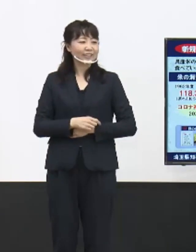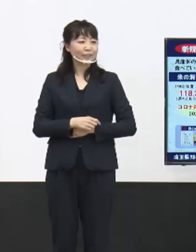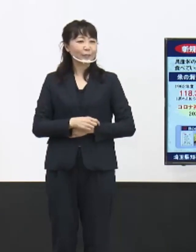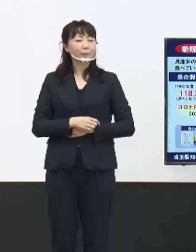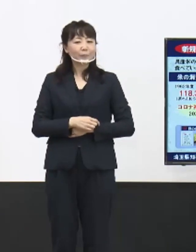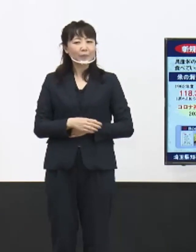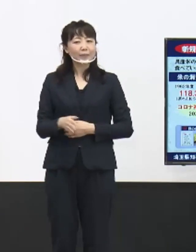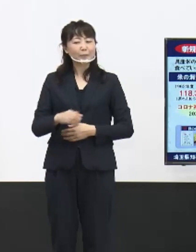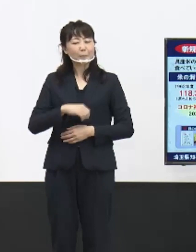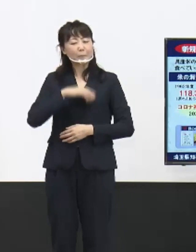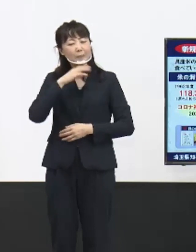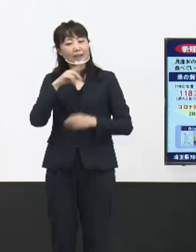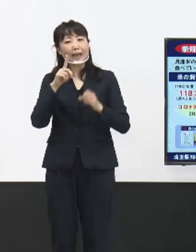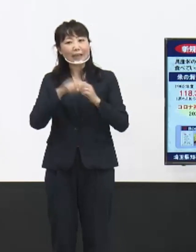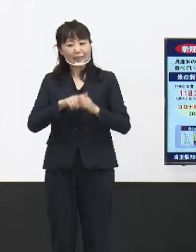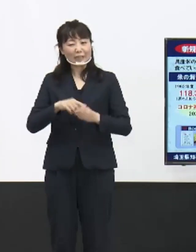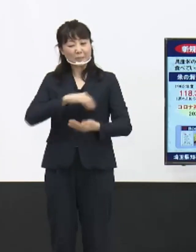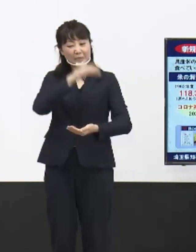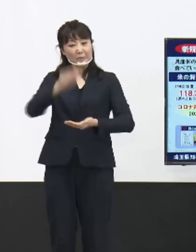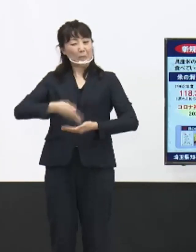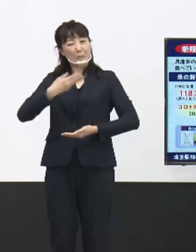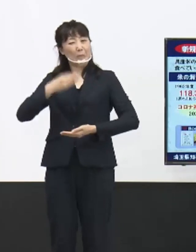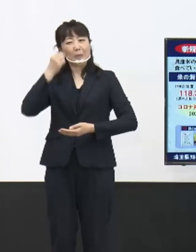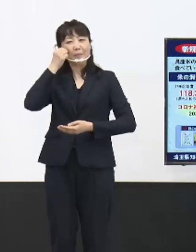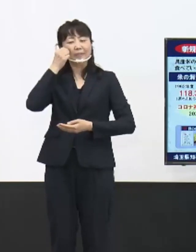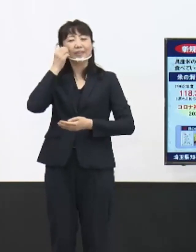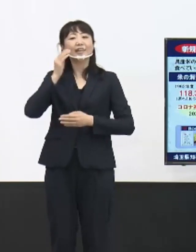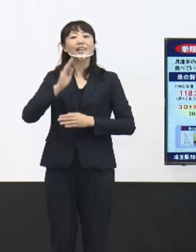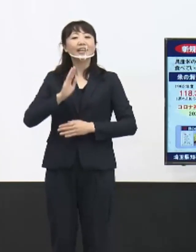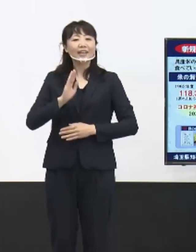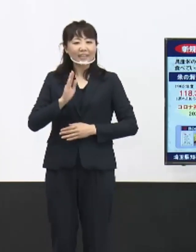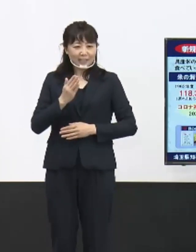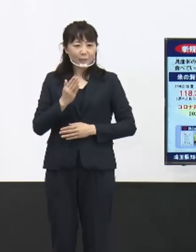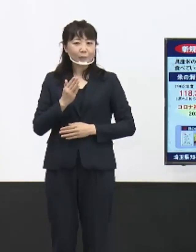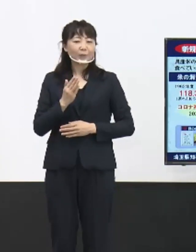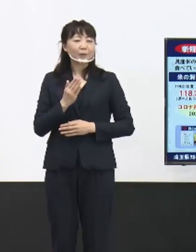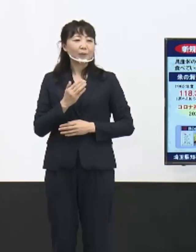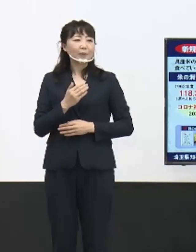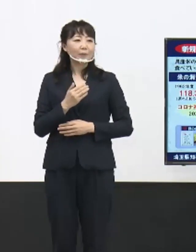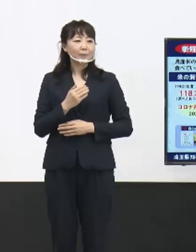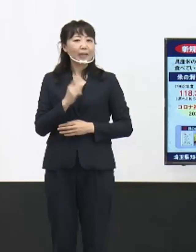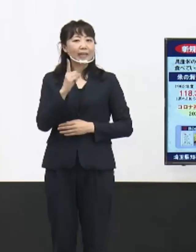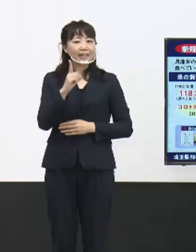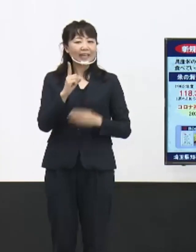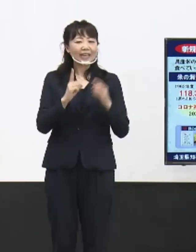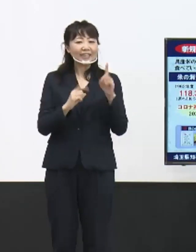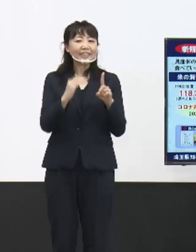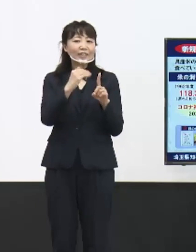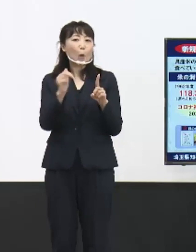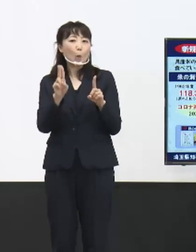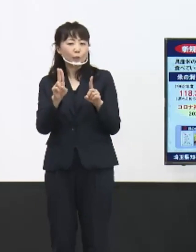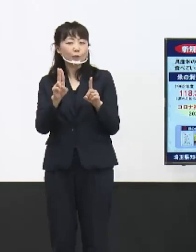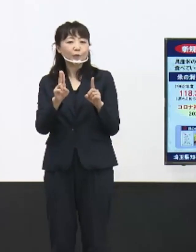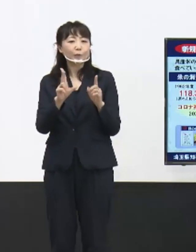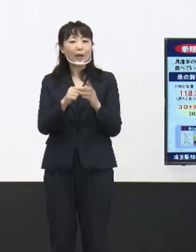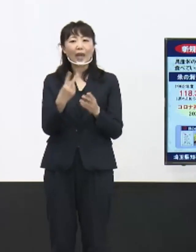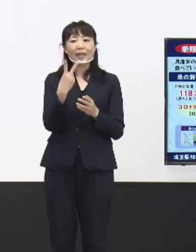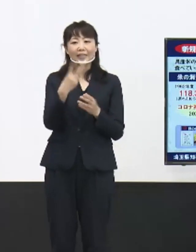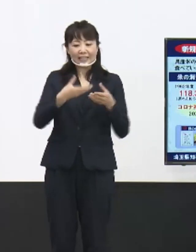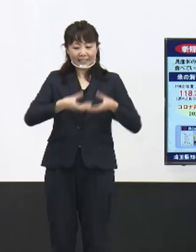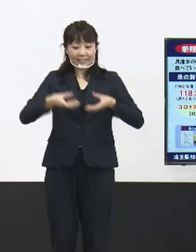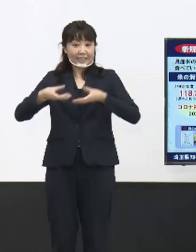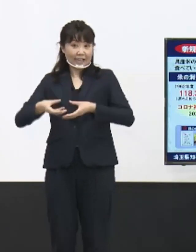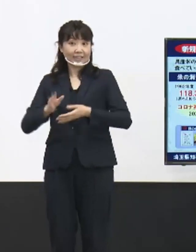は食えないんですけれども、できれば一合で2膳炊けるじゃないですか。そうしたら翌朝もそれを食べるとかです